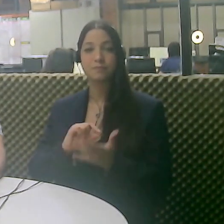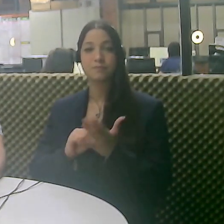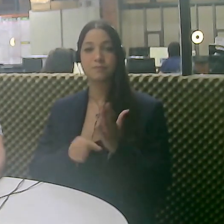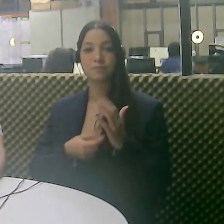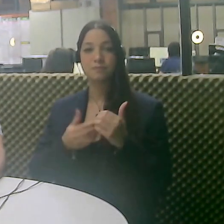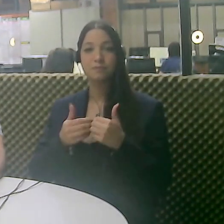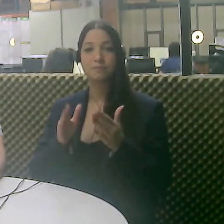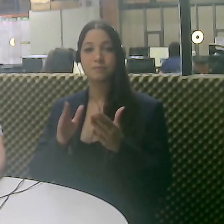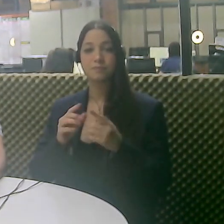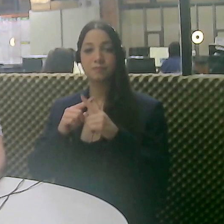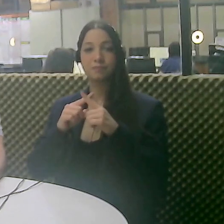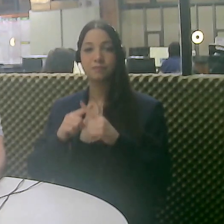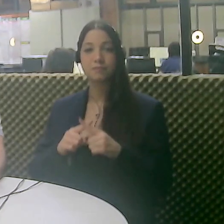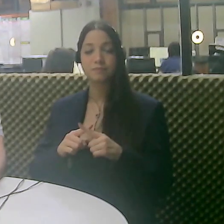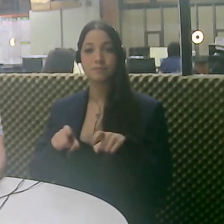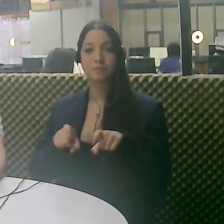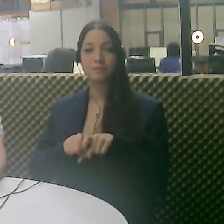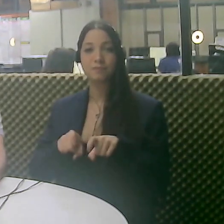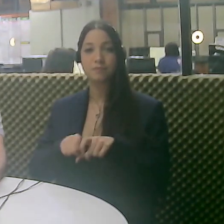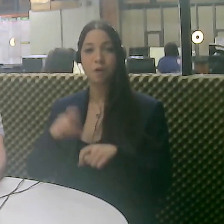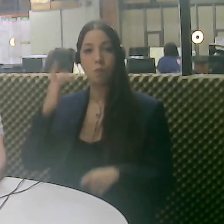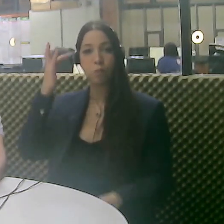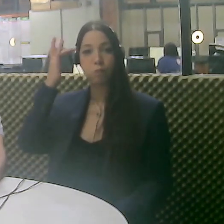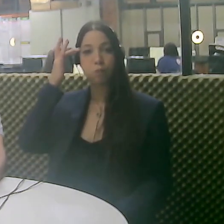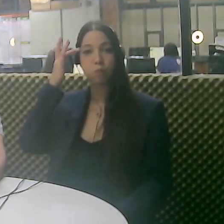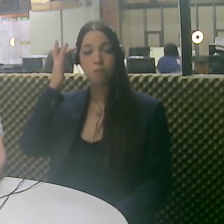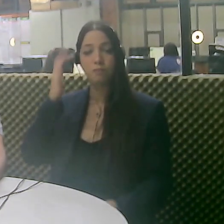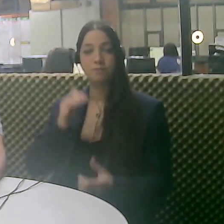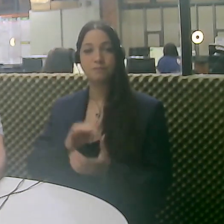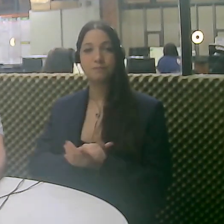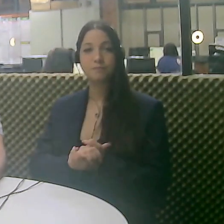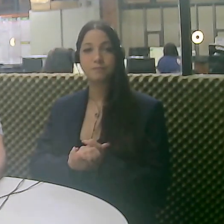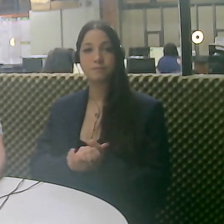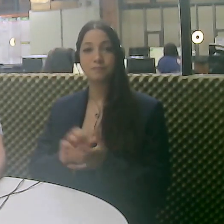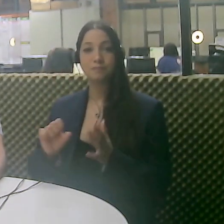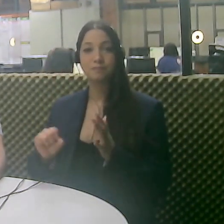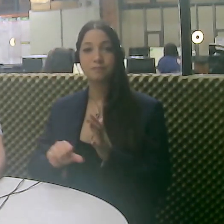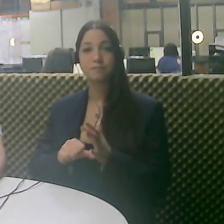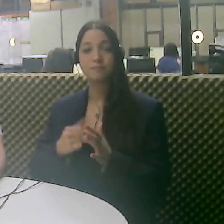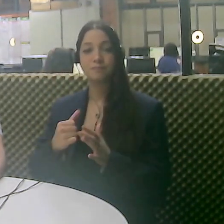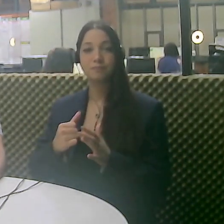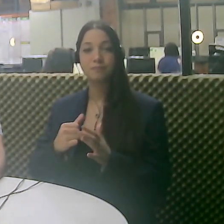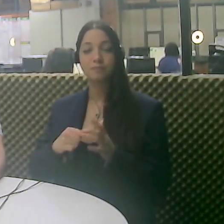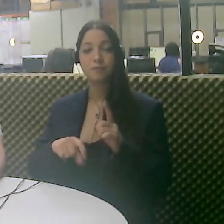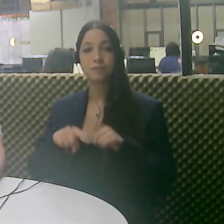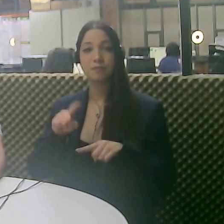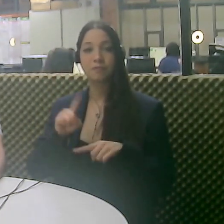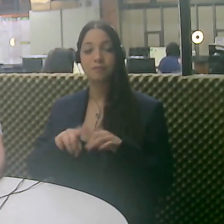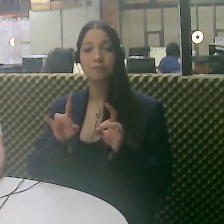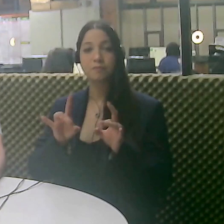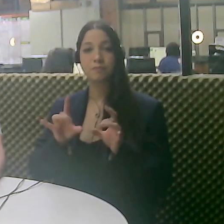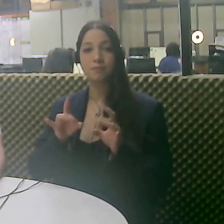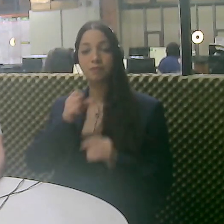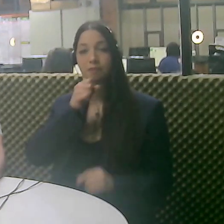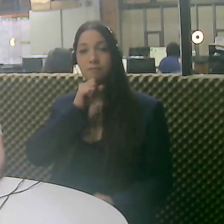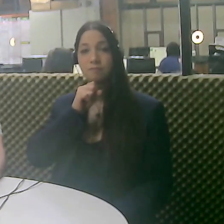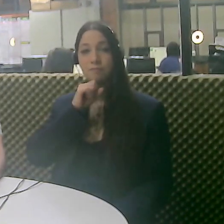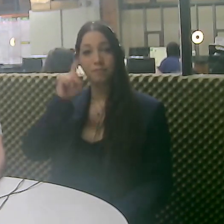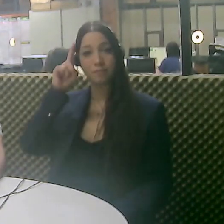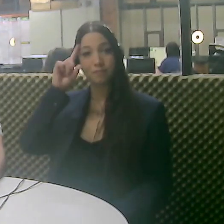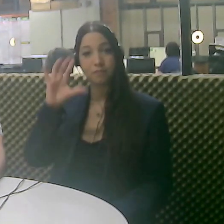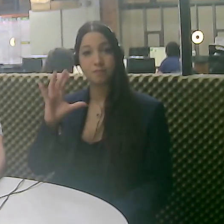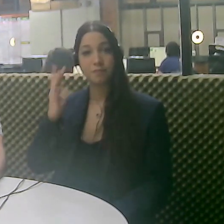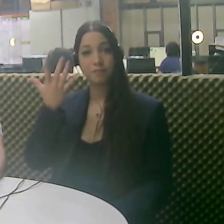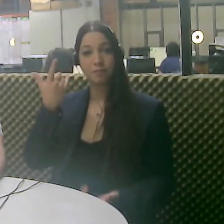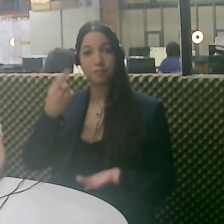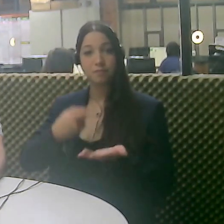a Copa de Futsal Adulto. E ainda, a primeira edição do tradicional Mercado de Pulgas já tem data para